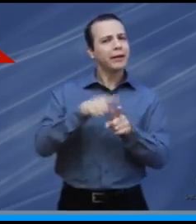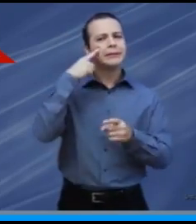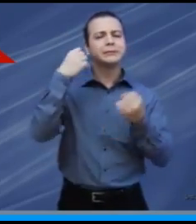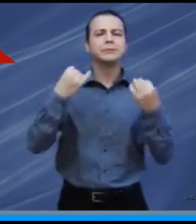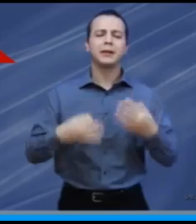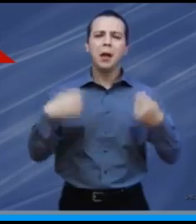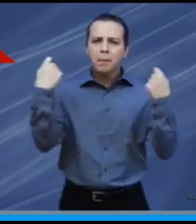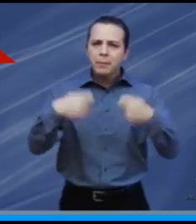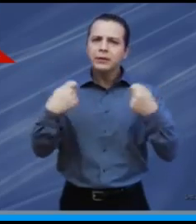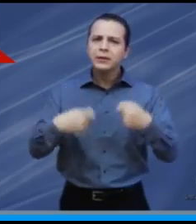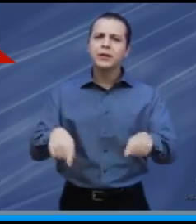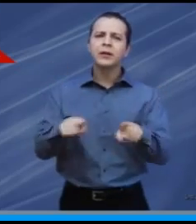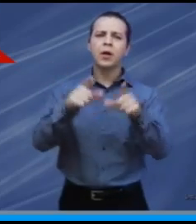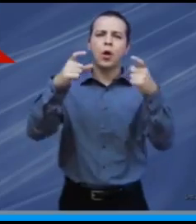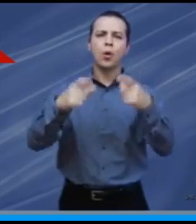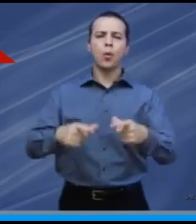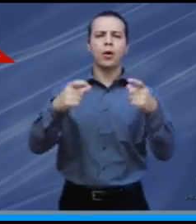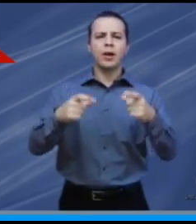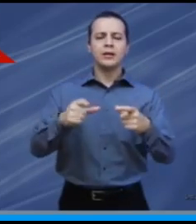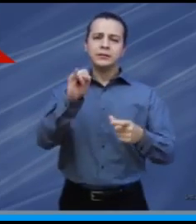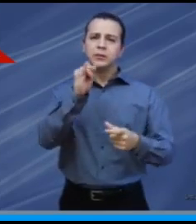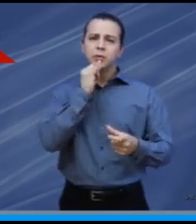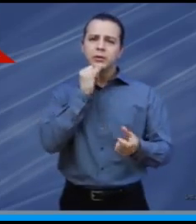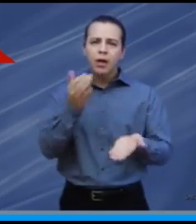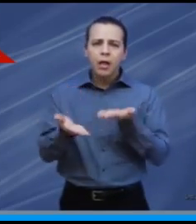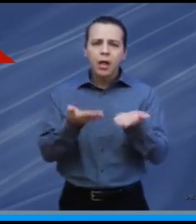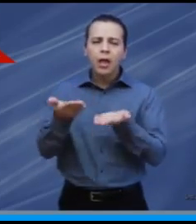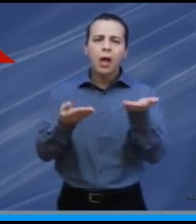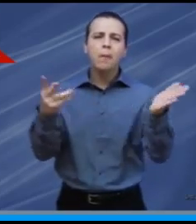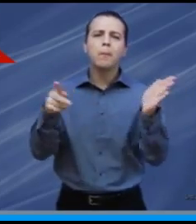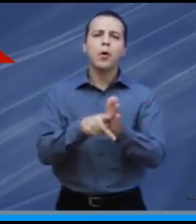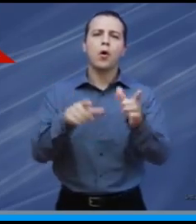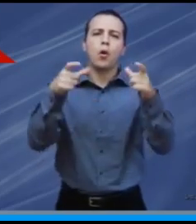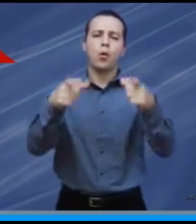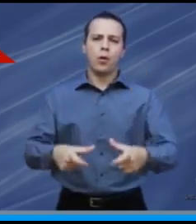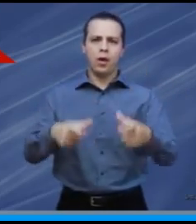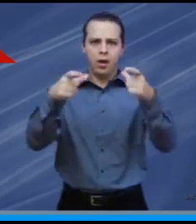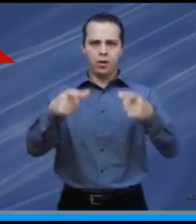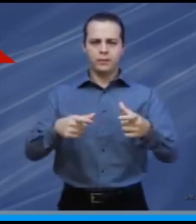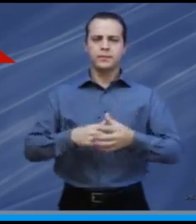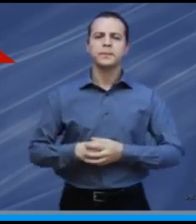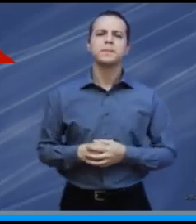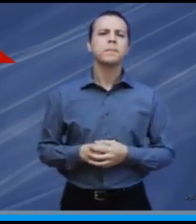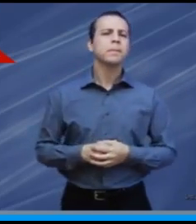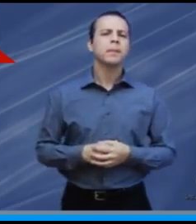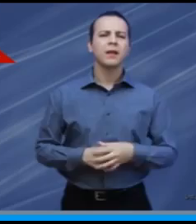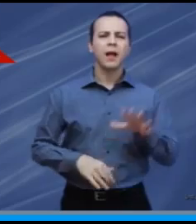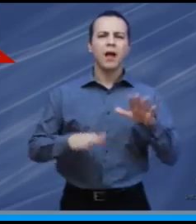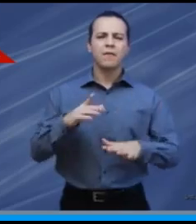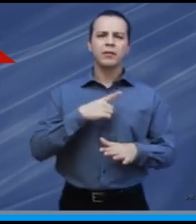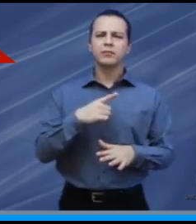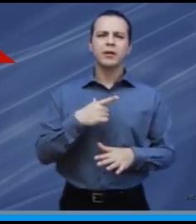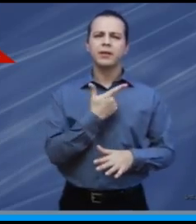lado, também, em grande medida, os locais, muitas vezes, não